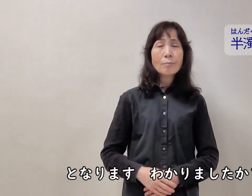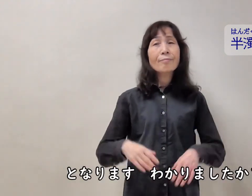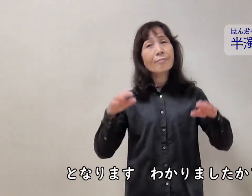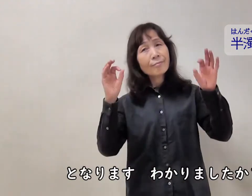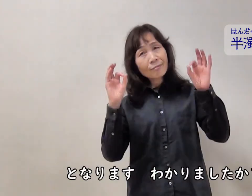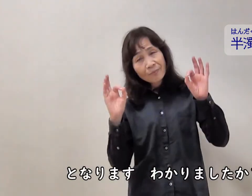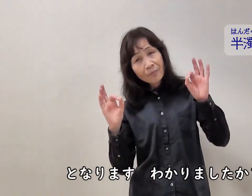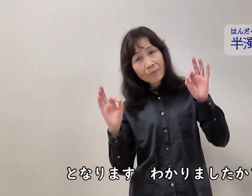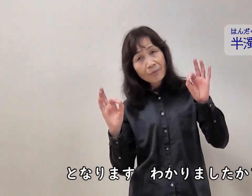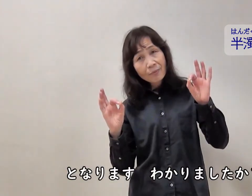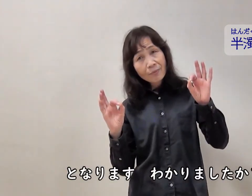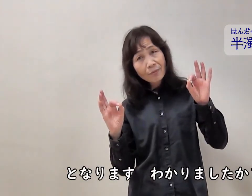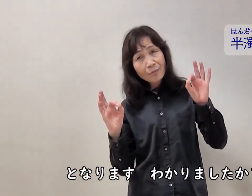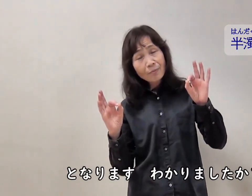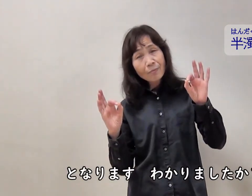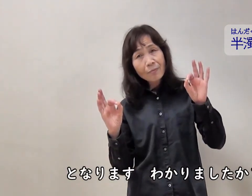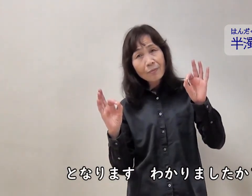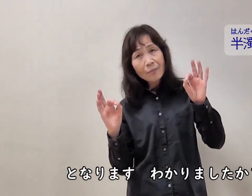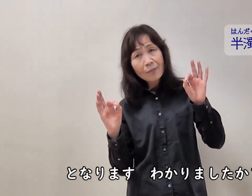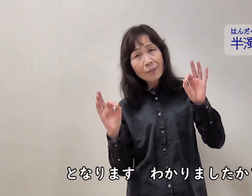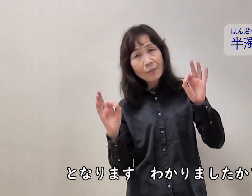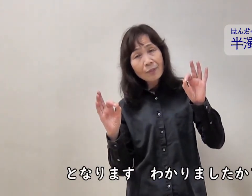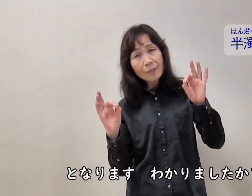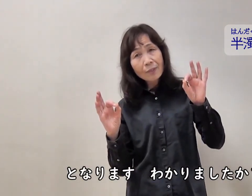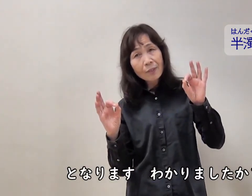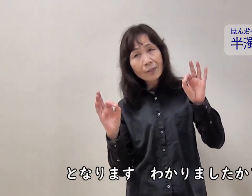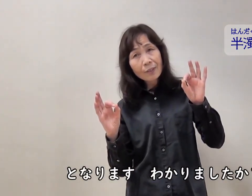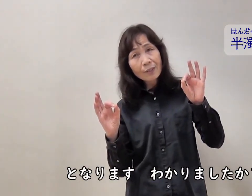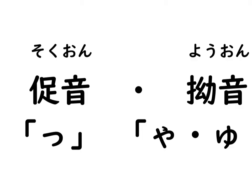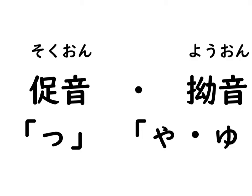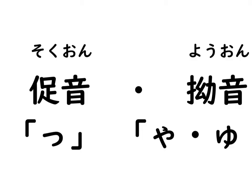となります。わかりましたか？